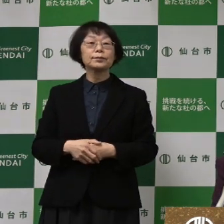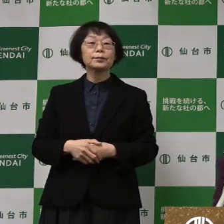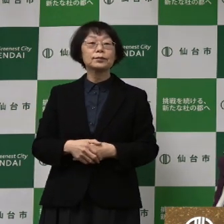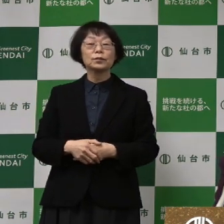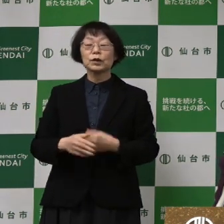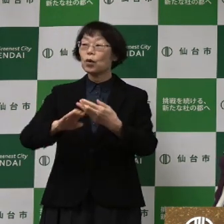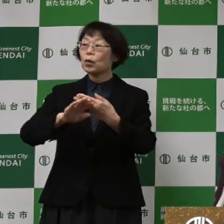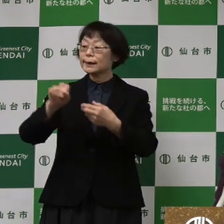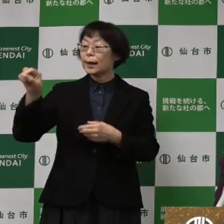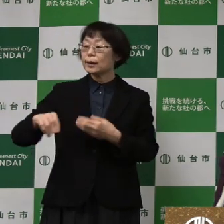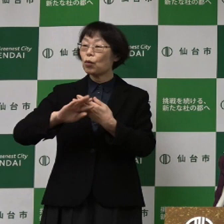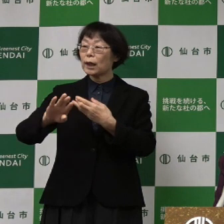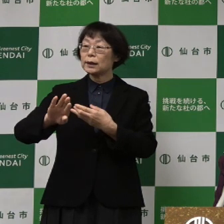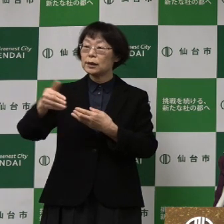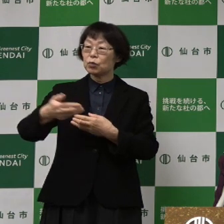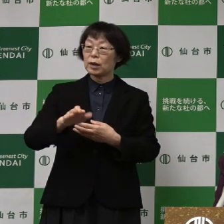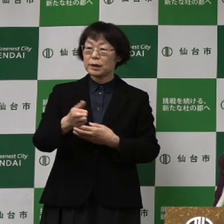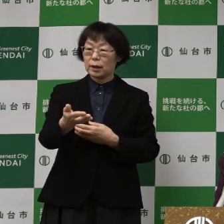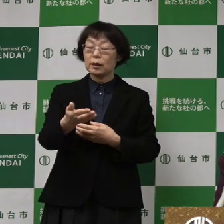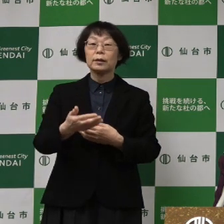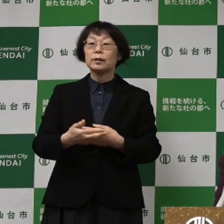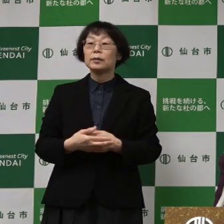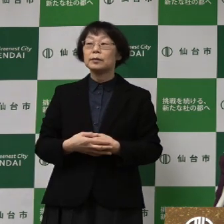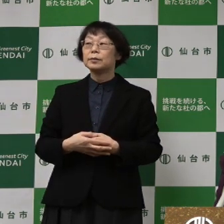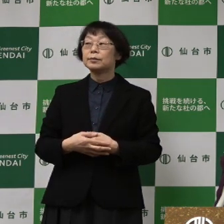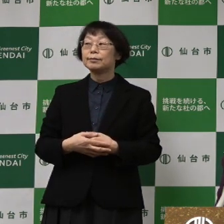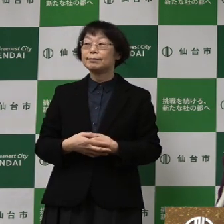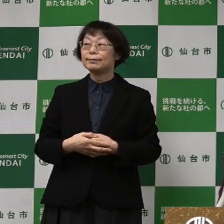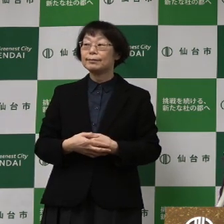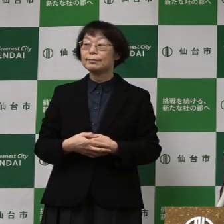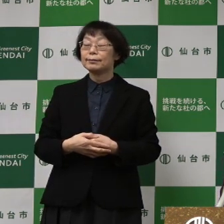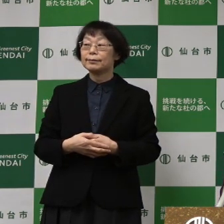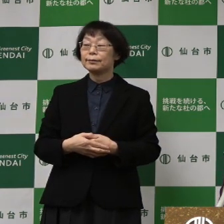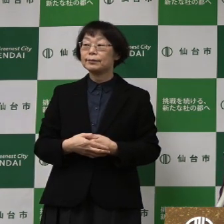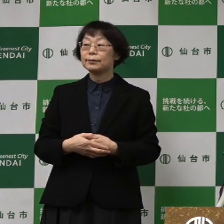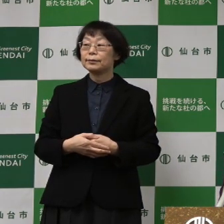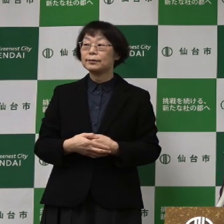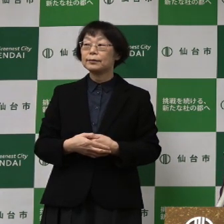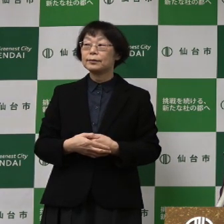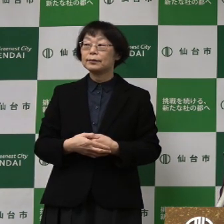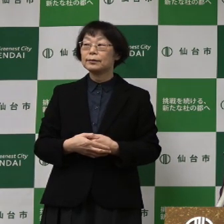ございます。 はい、他に質問ございますでしょうか。よろしいでしょうか。あ、どうぞ。